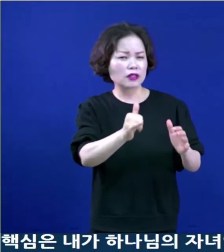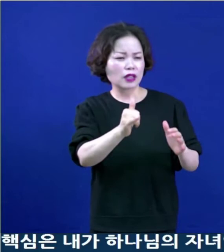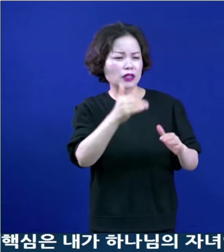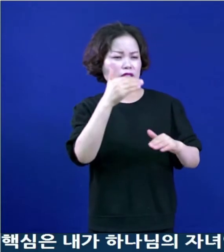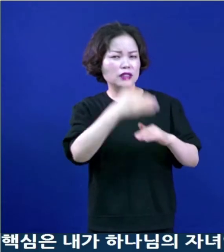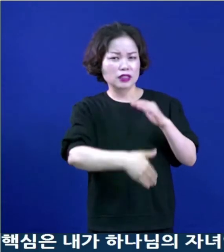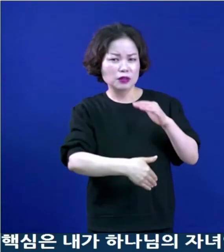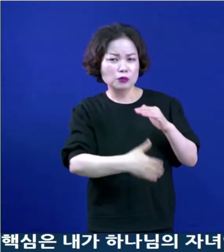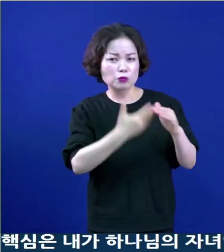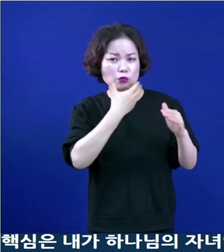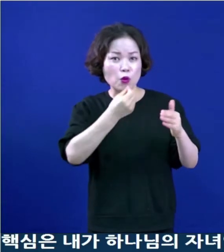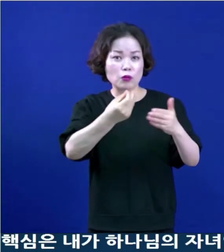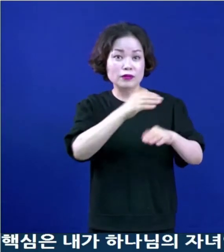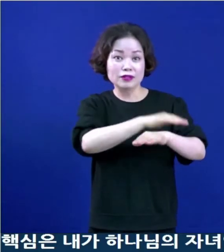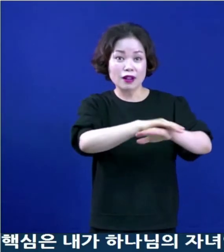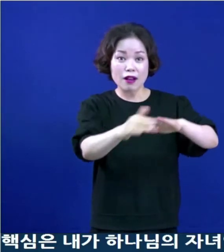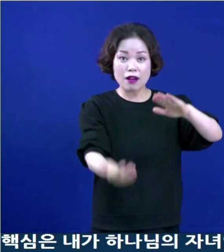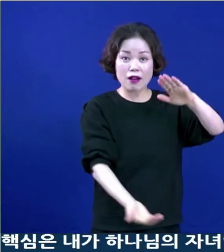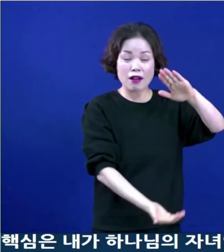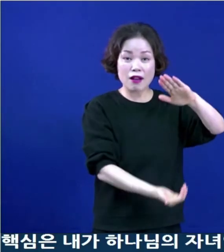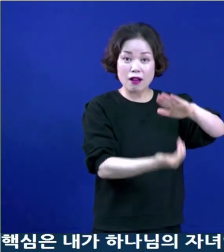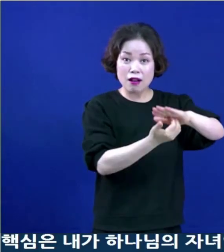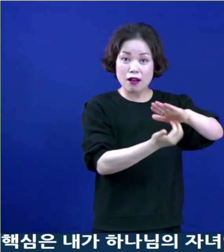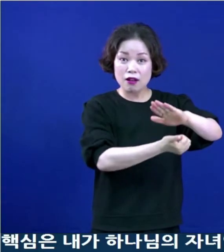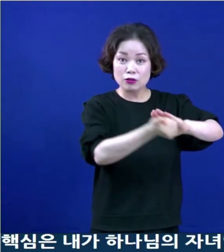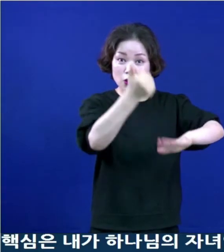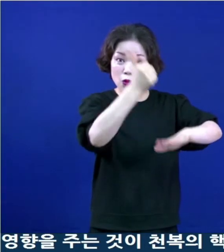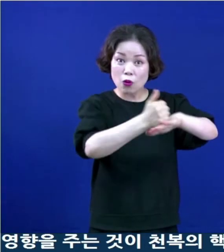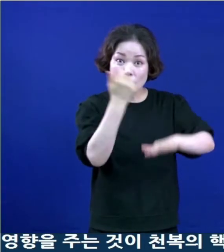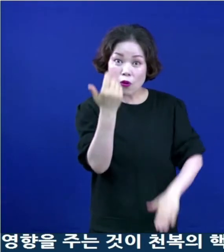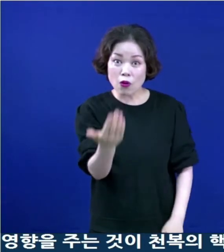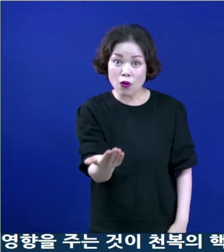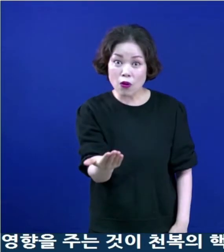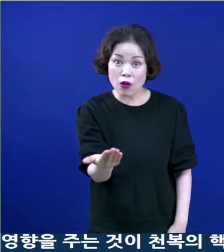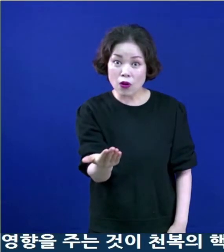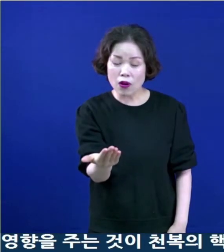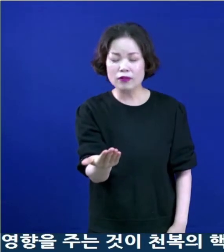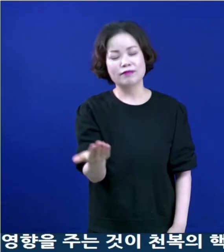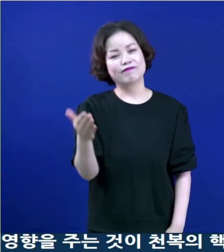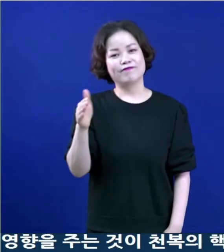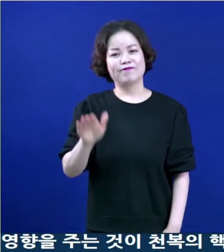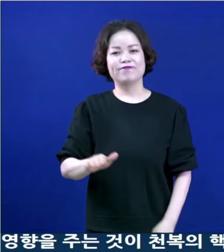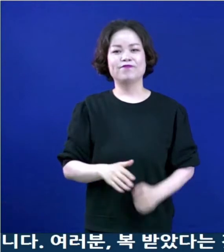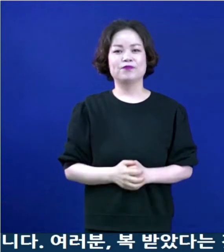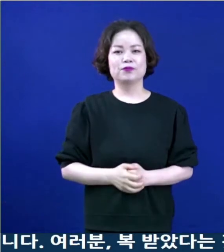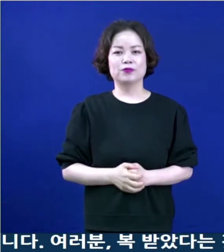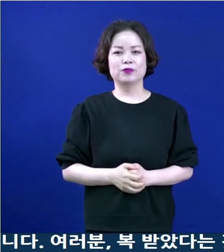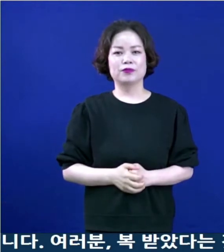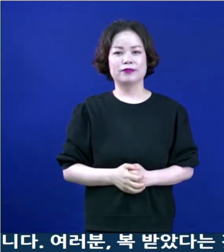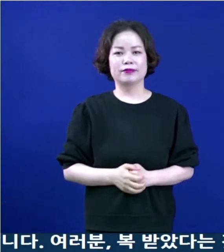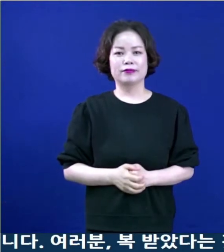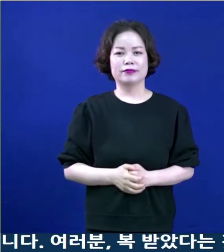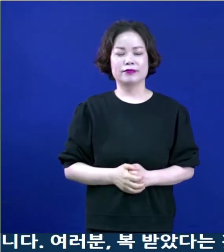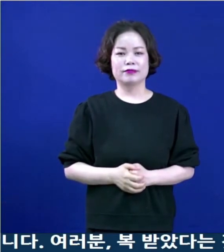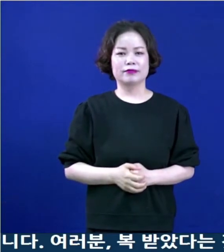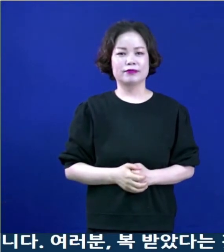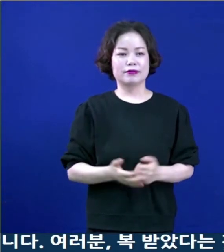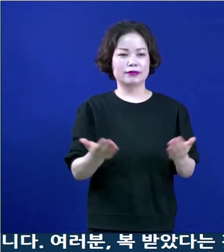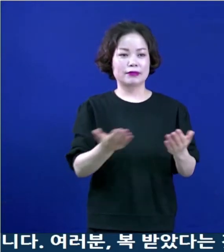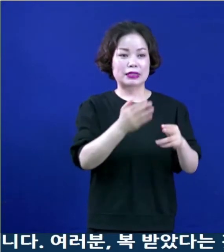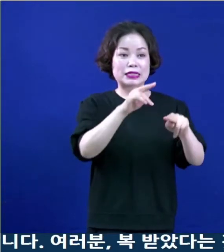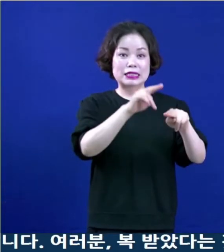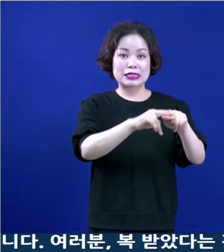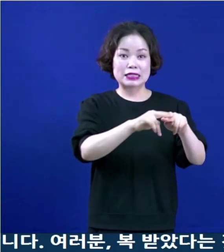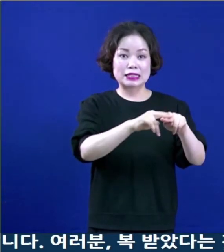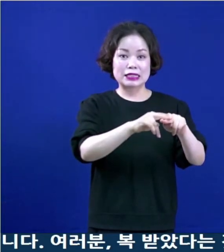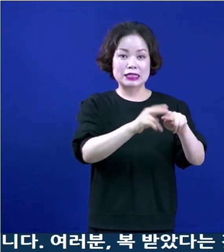거 뭐 잘 되는 것이다 이렇게 말할 수 있겠죠. 그런데 한번 승진이라는 것을 세상이